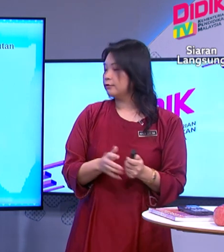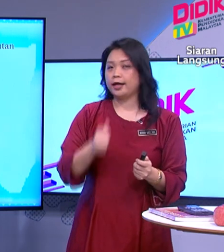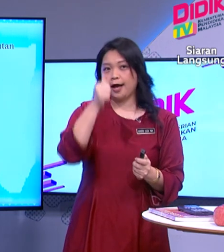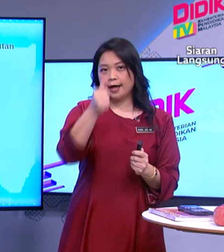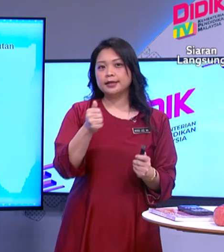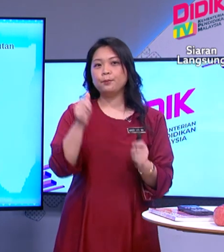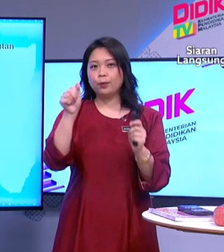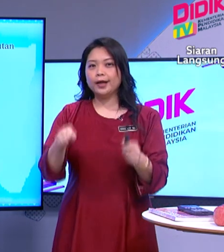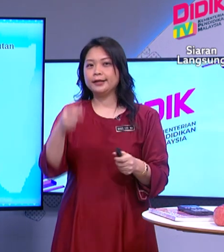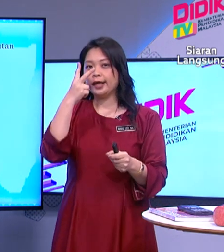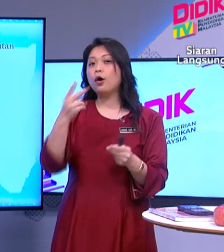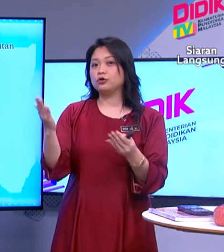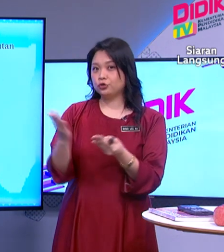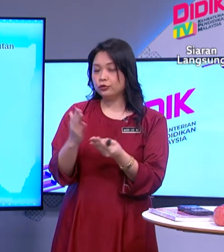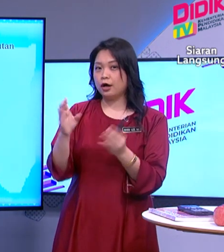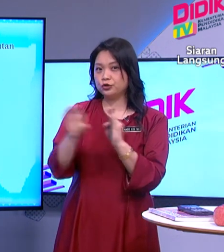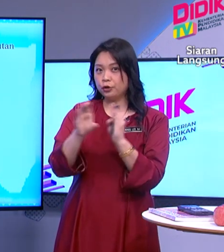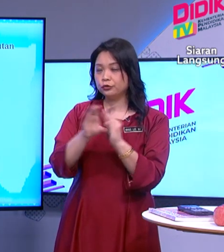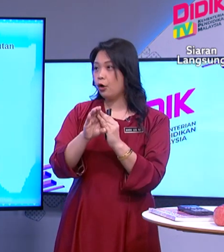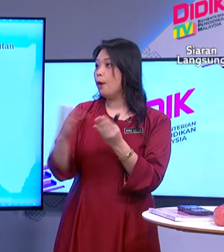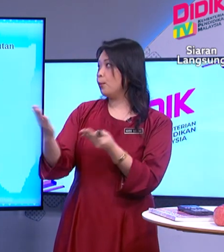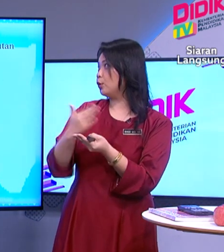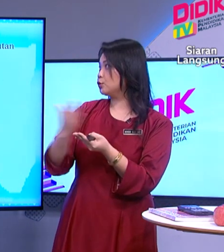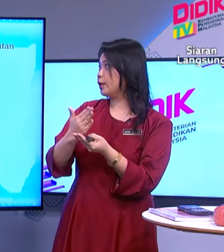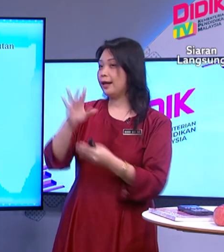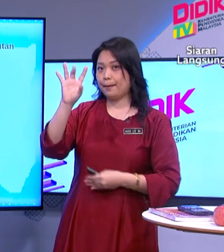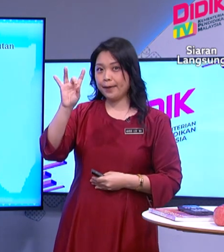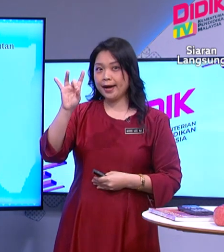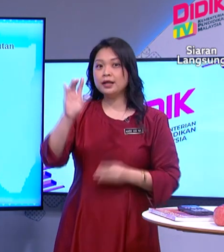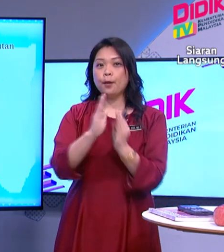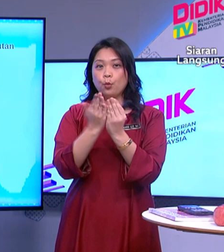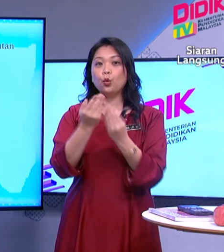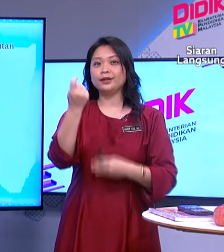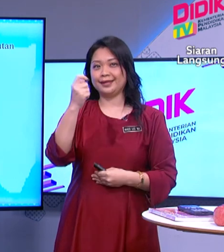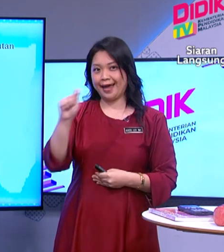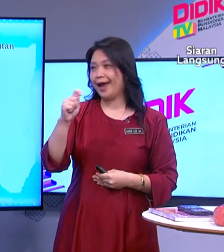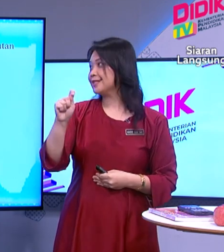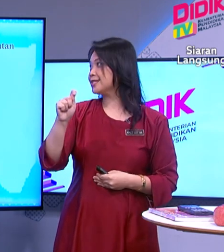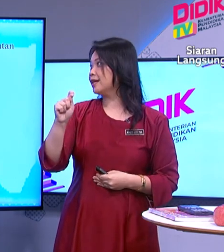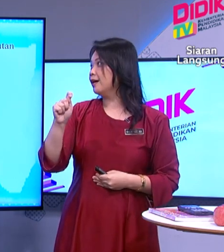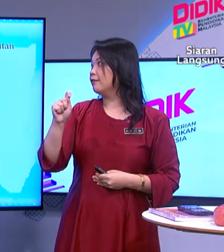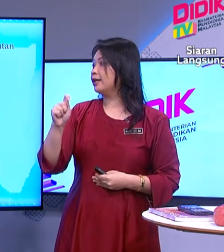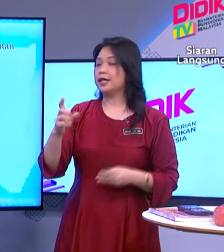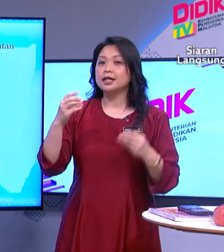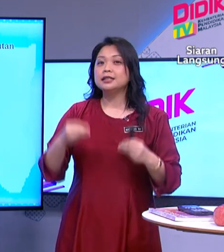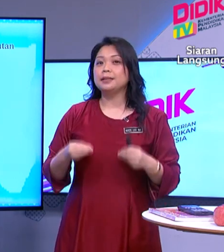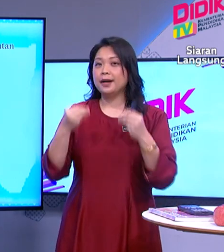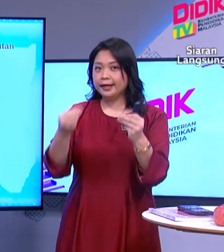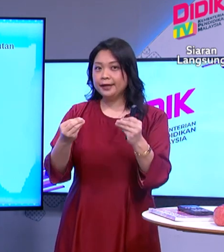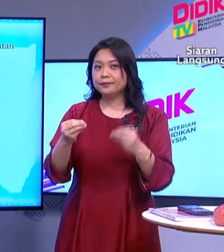Hai Oke Anda boleh tengok contoh-contoh mukasurat 8 buku teks Oke diberi